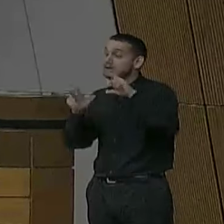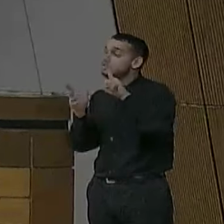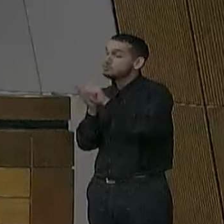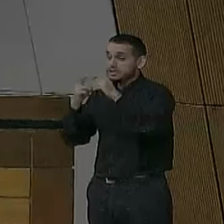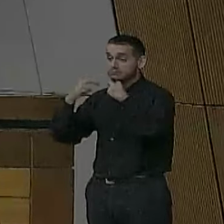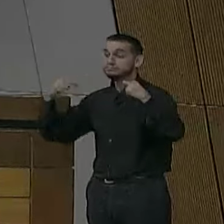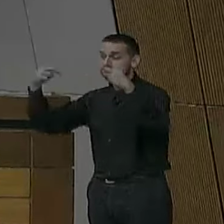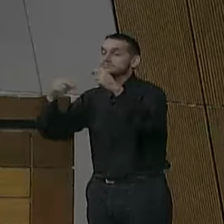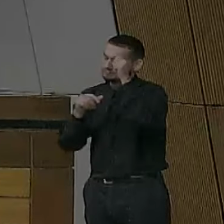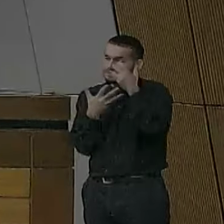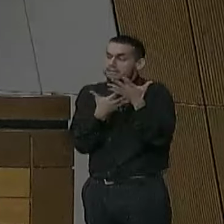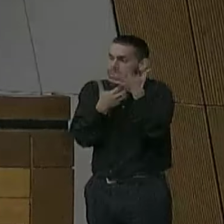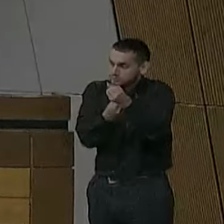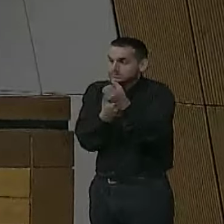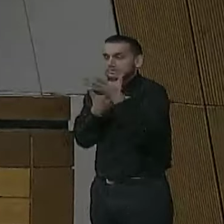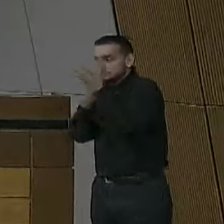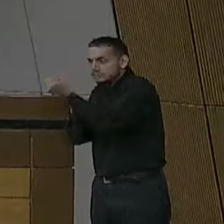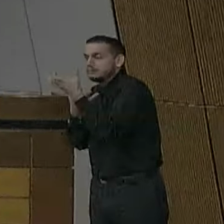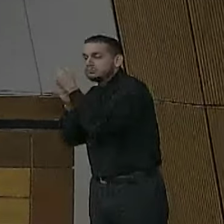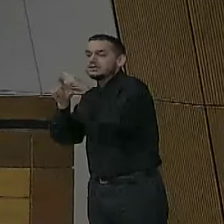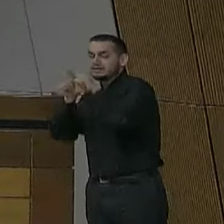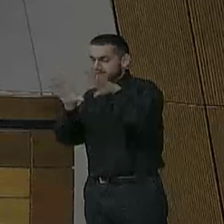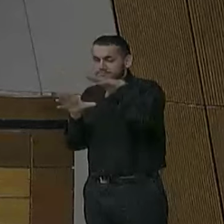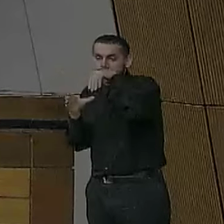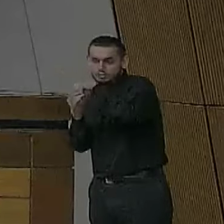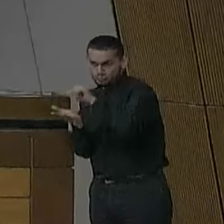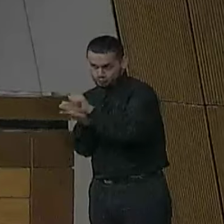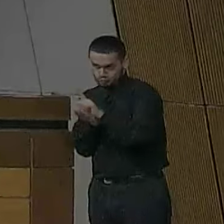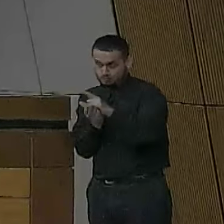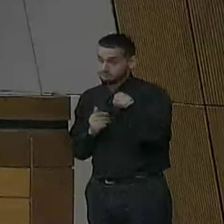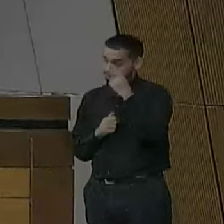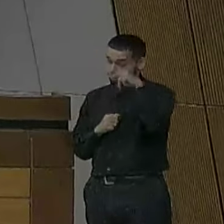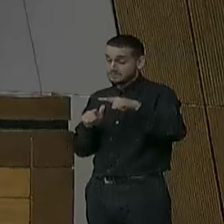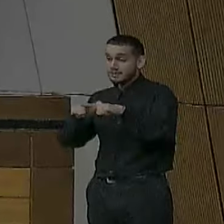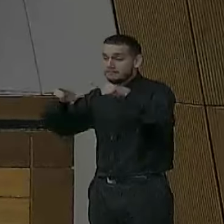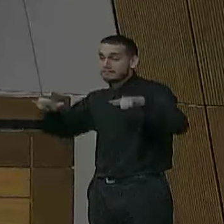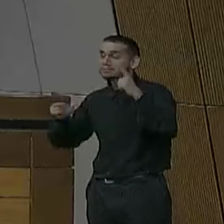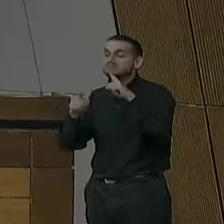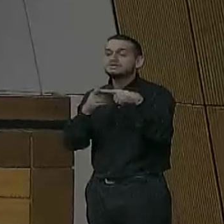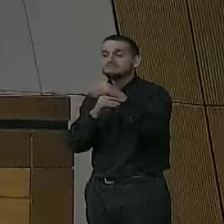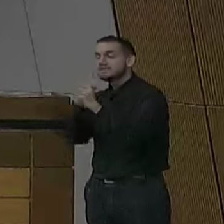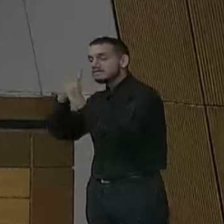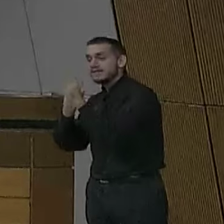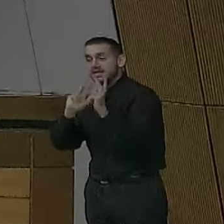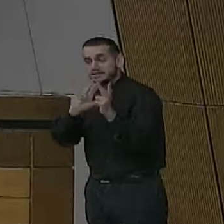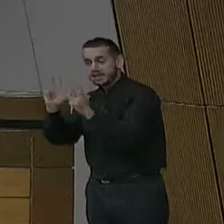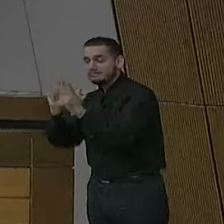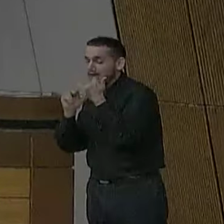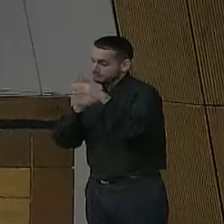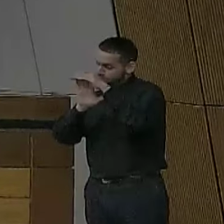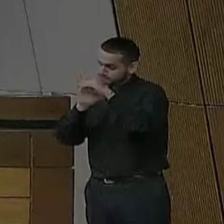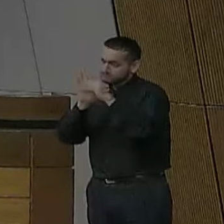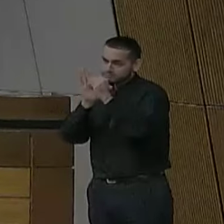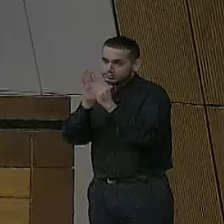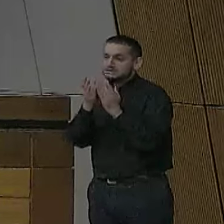eso y apoyando todo lo referente al sector, creo que estos espacios de diálogo están enmarcados en